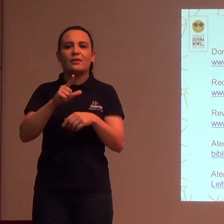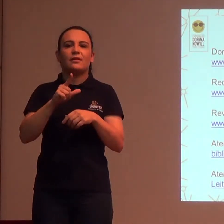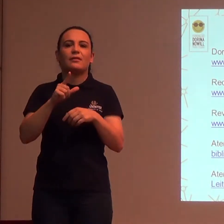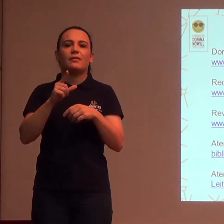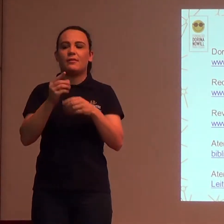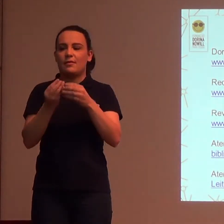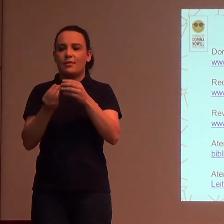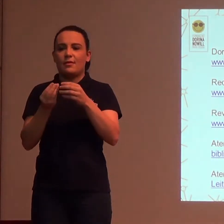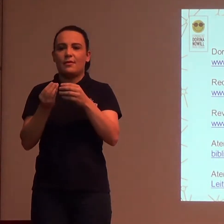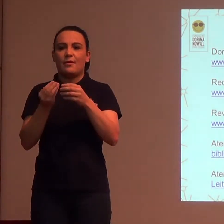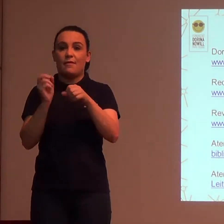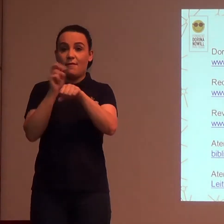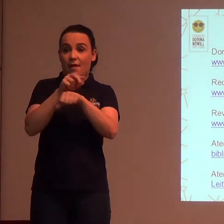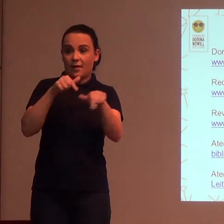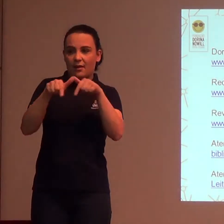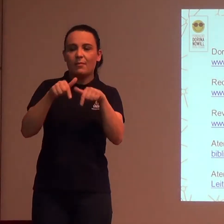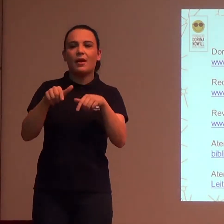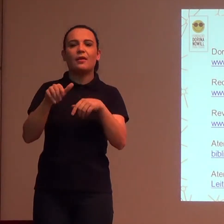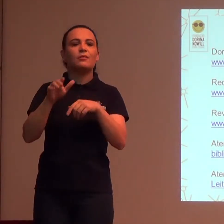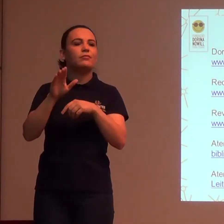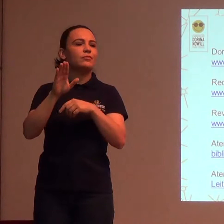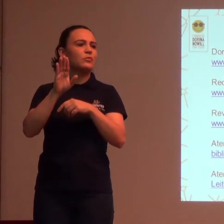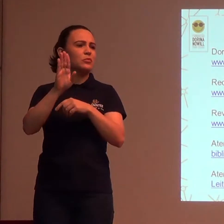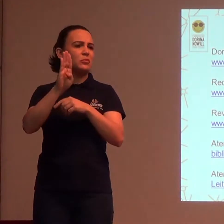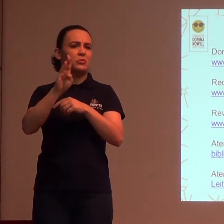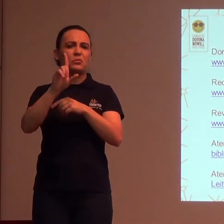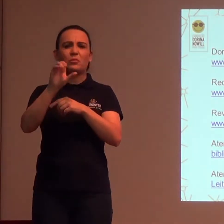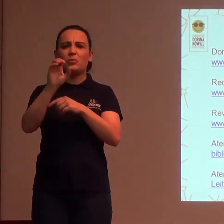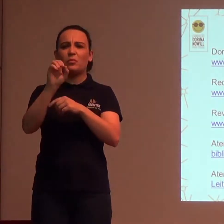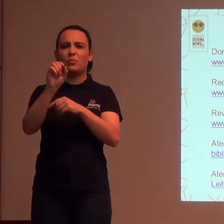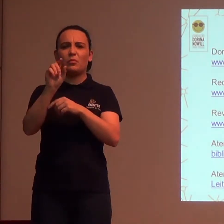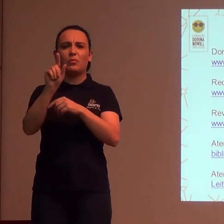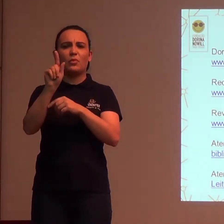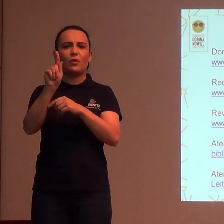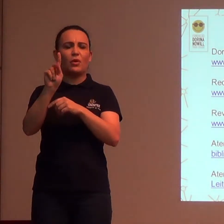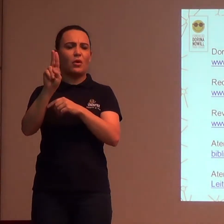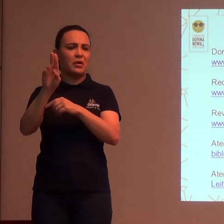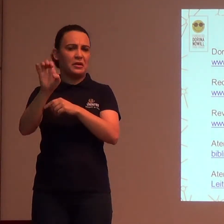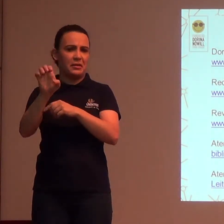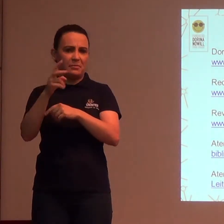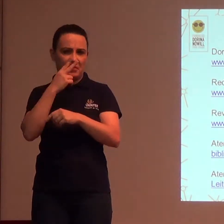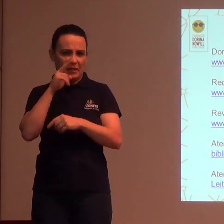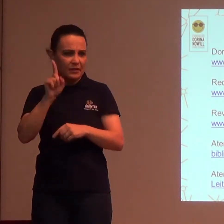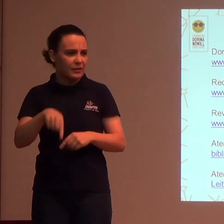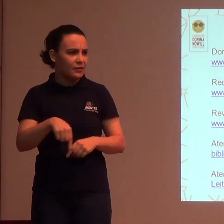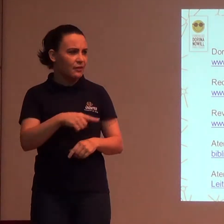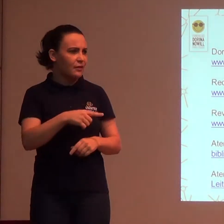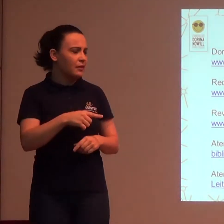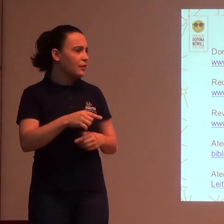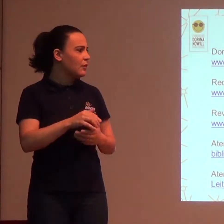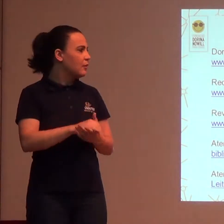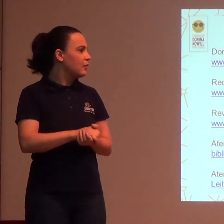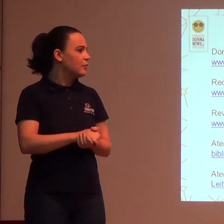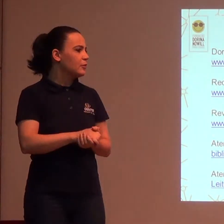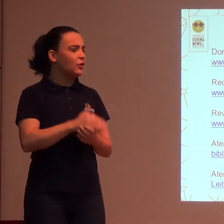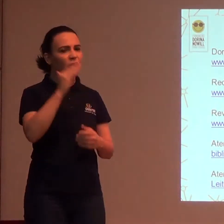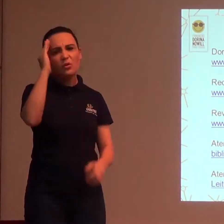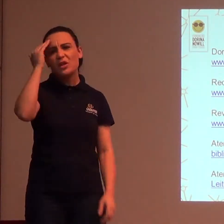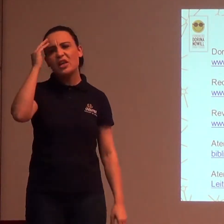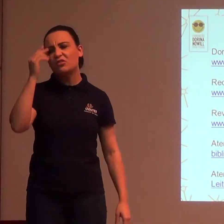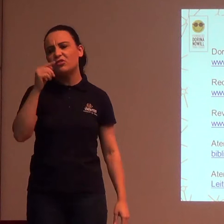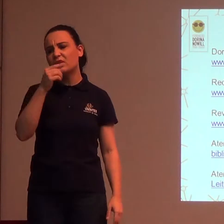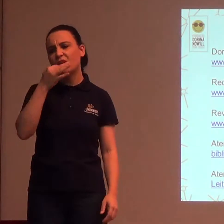importante nessa área também, né? De inserção no mercado de trabalho. Bem lembrado, bem